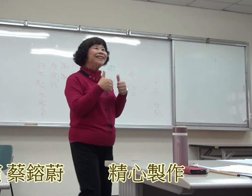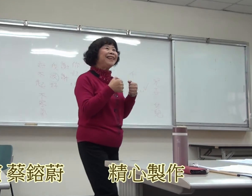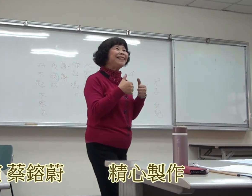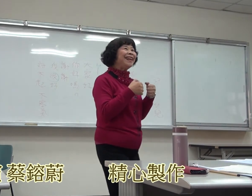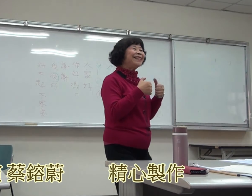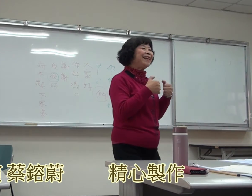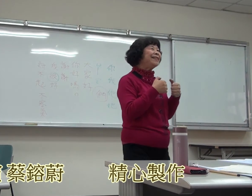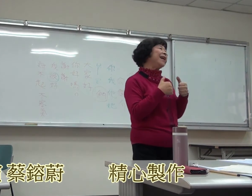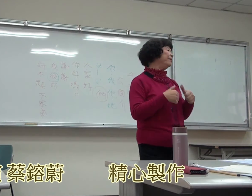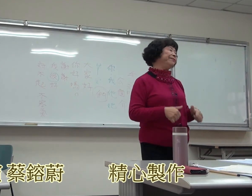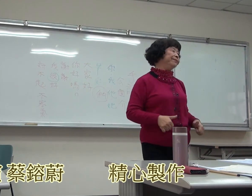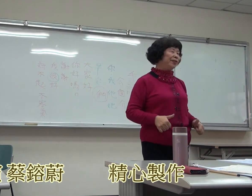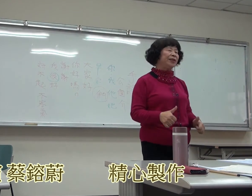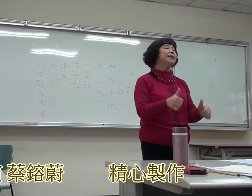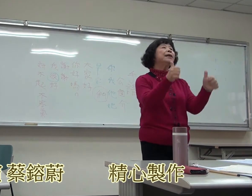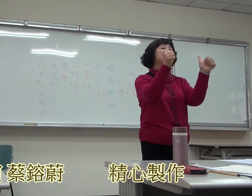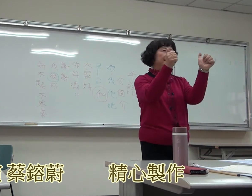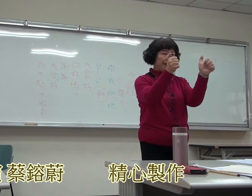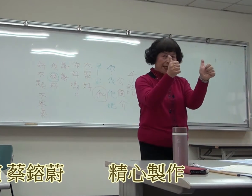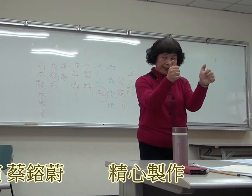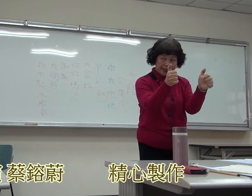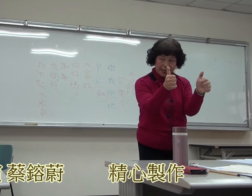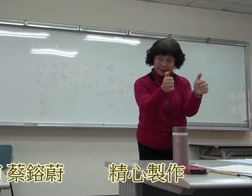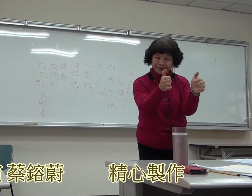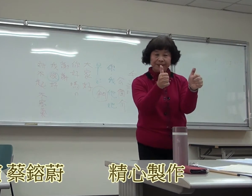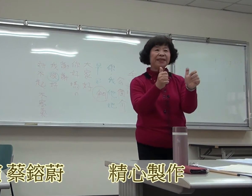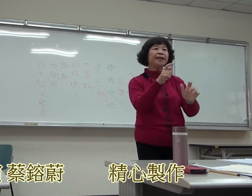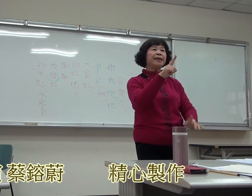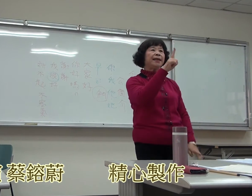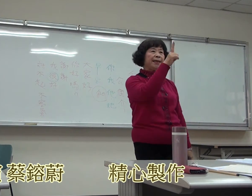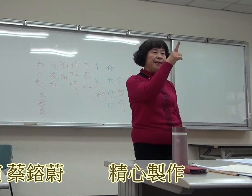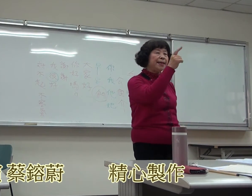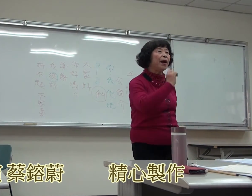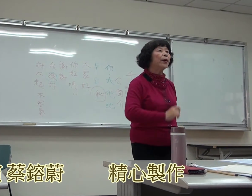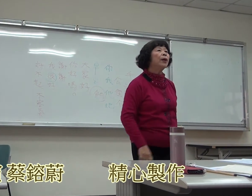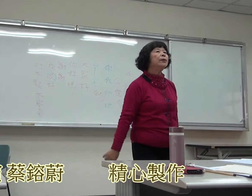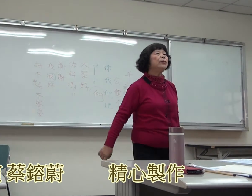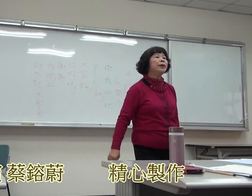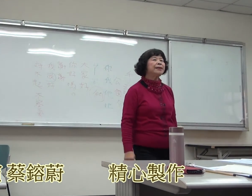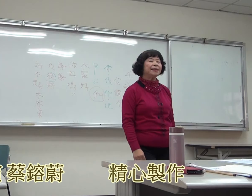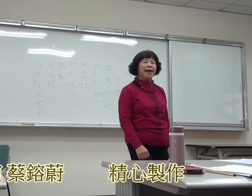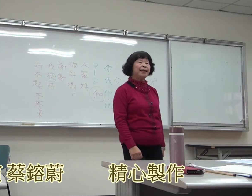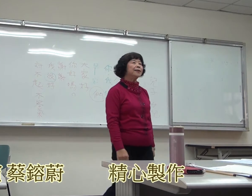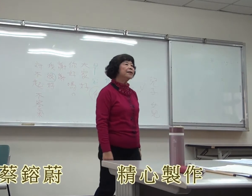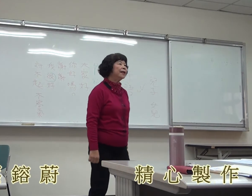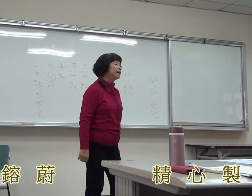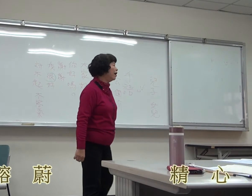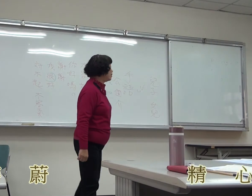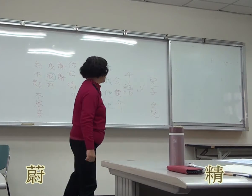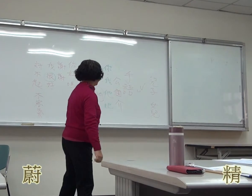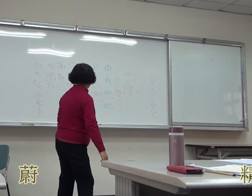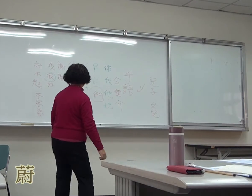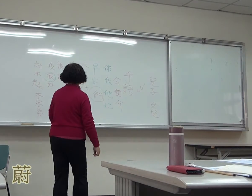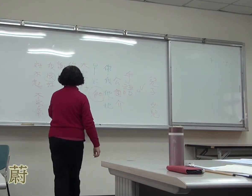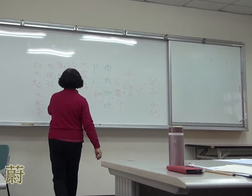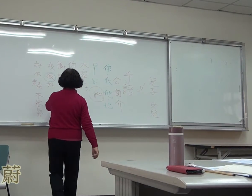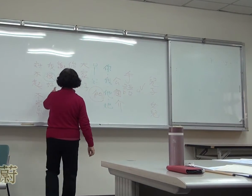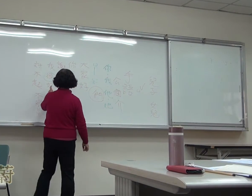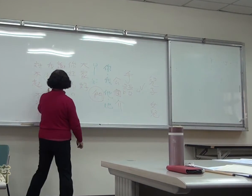谢谢谢谢，不是，谢谢谢谢你一定要。对着那一个人，好、哦，谢谢，啊，然